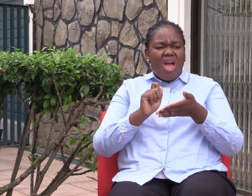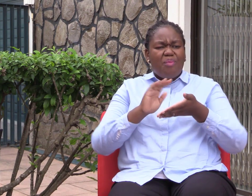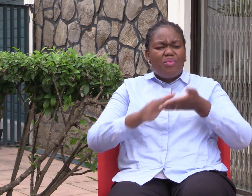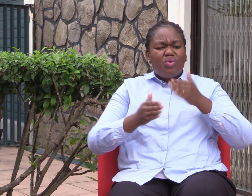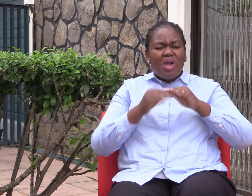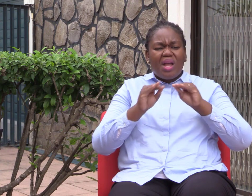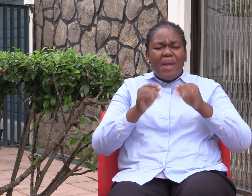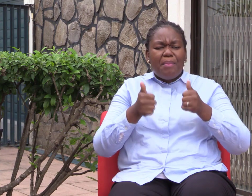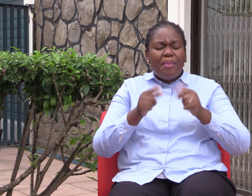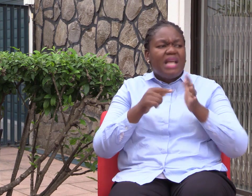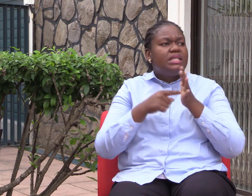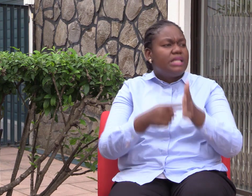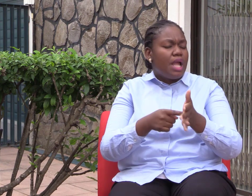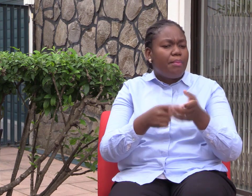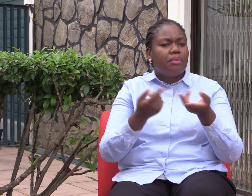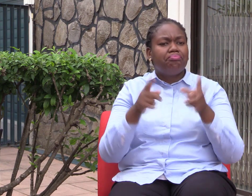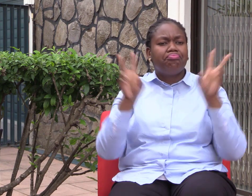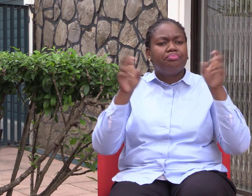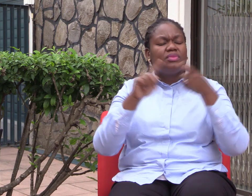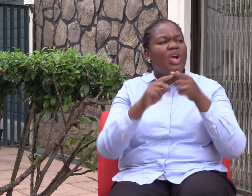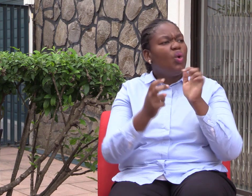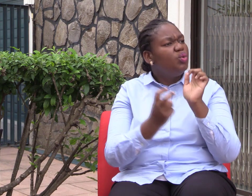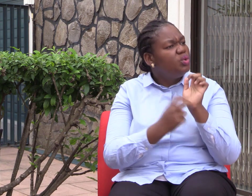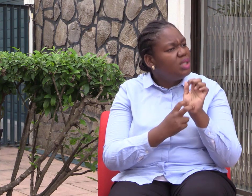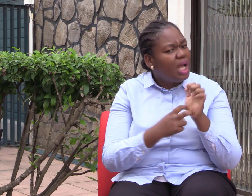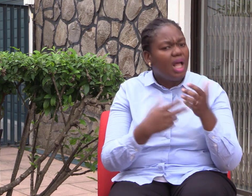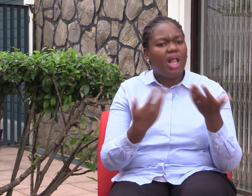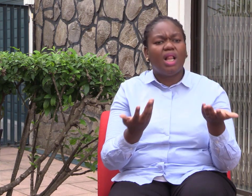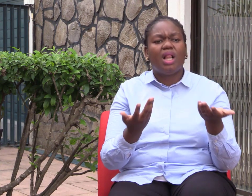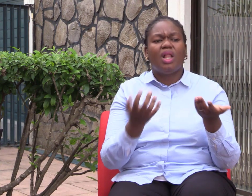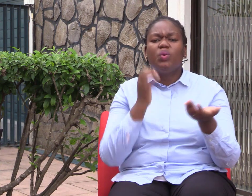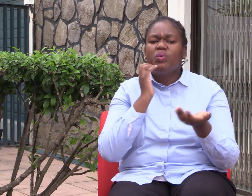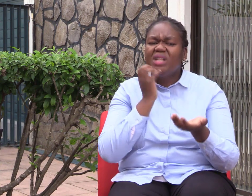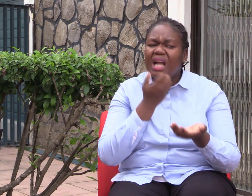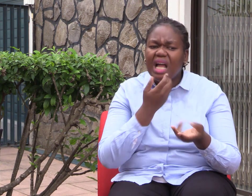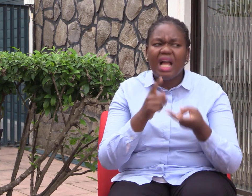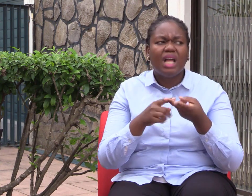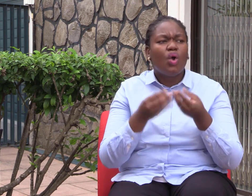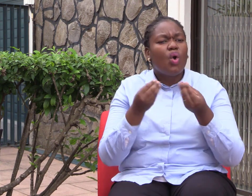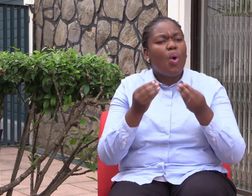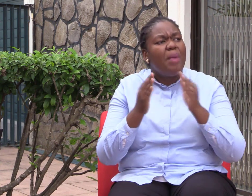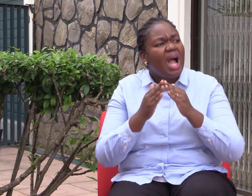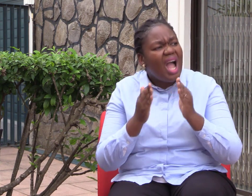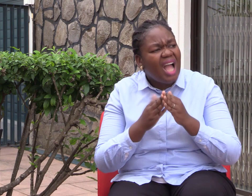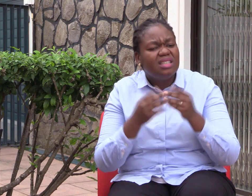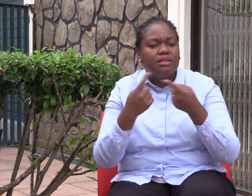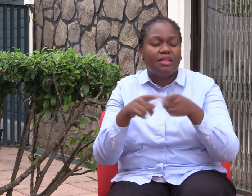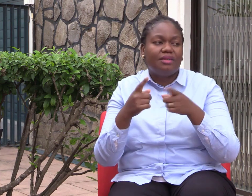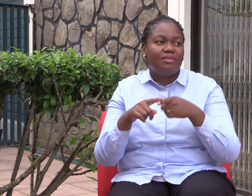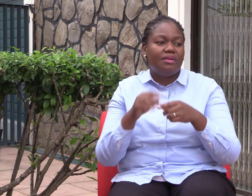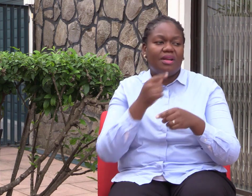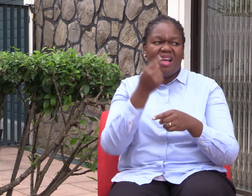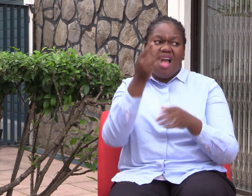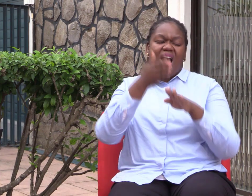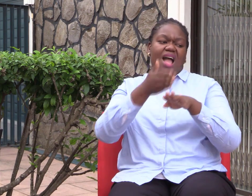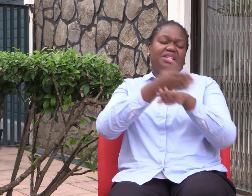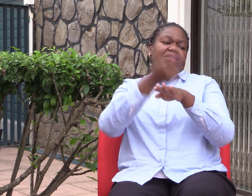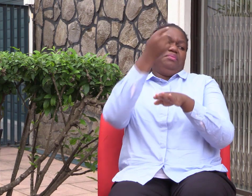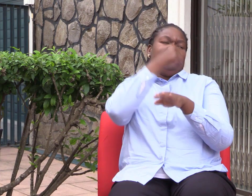Dizer que, falando da escola, exemplo, para falar sobre saúde sexual e reprodutiva, os cuidados que a mulher deve ter